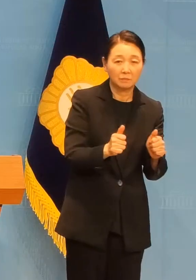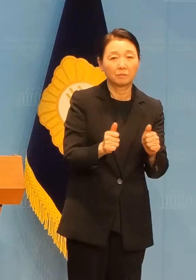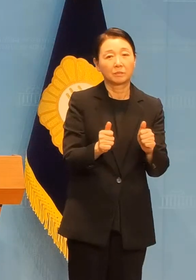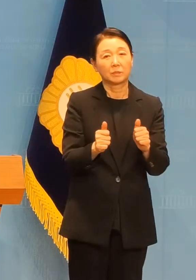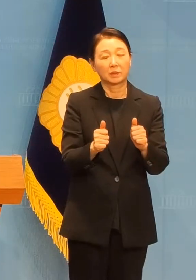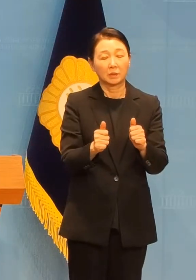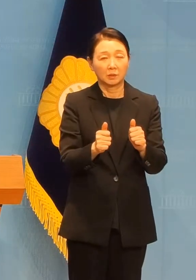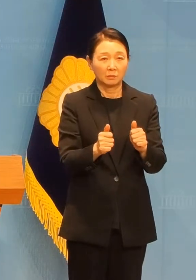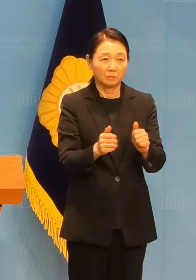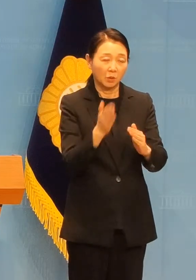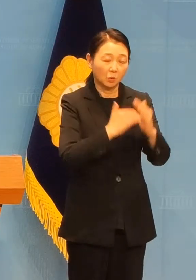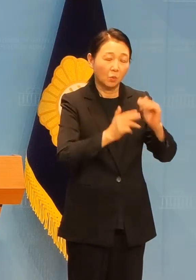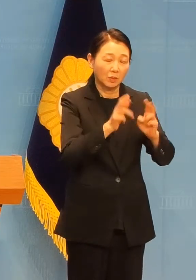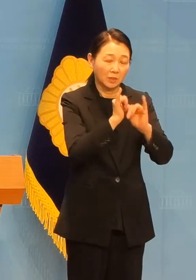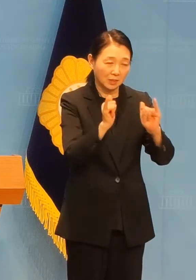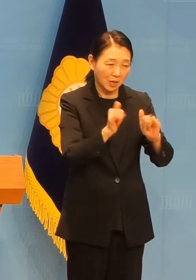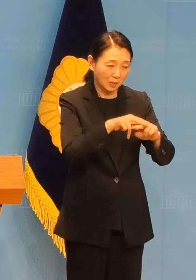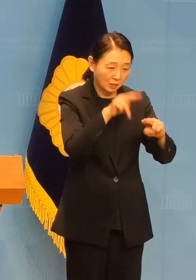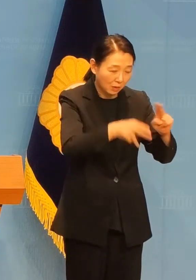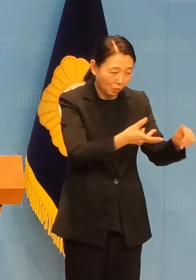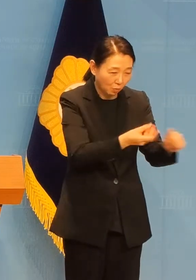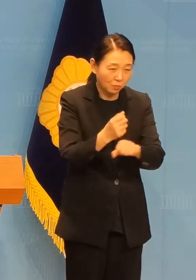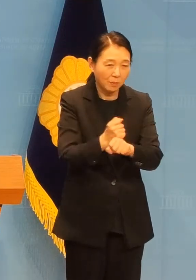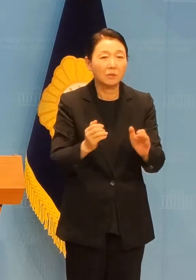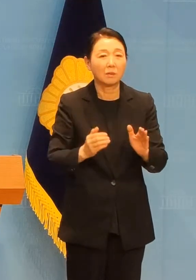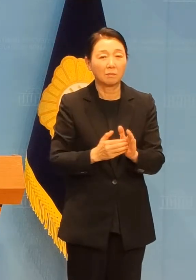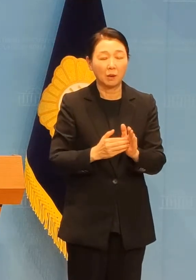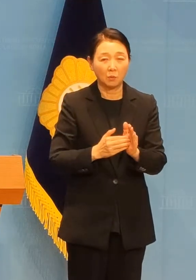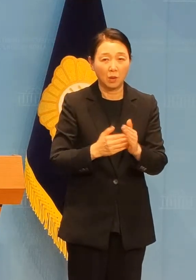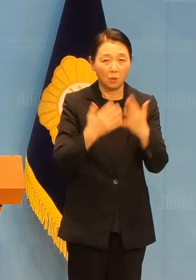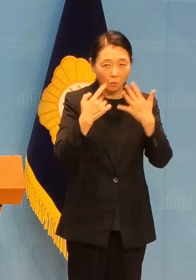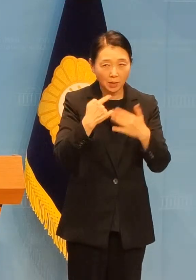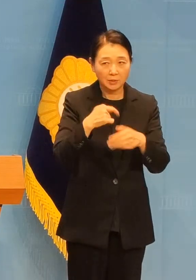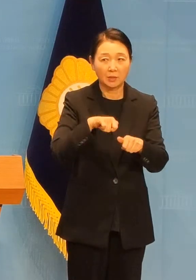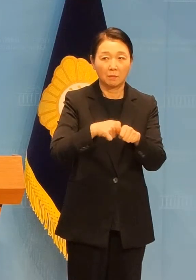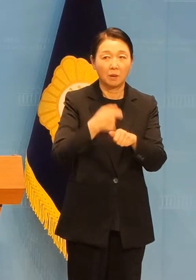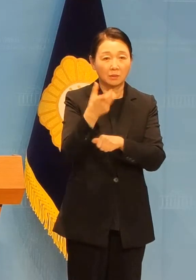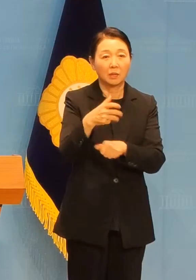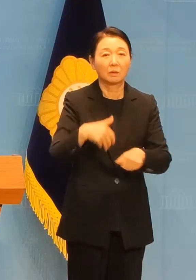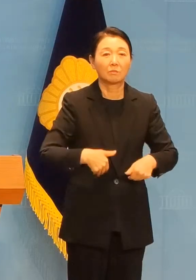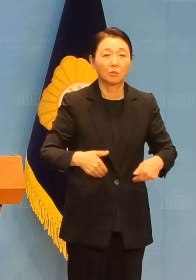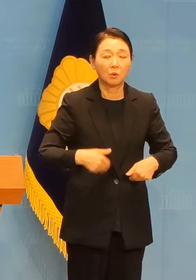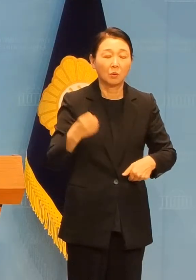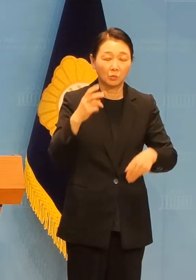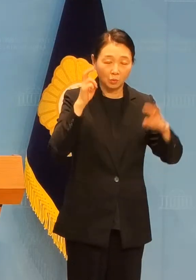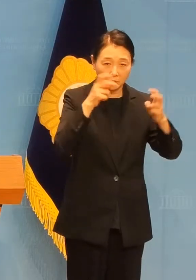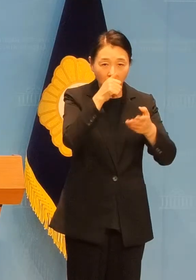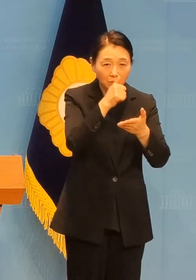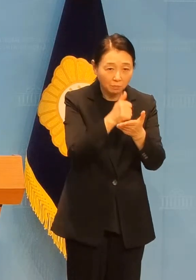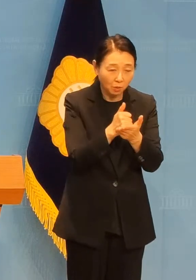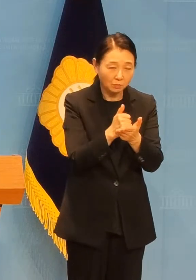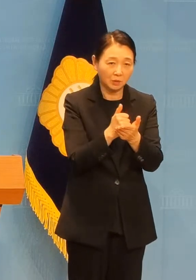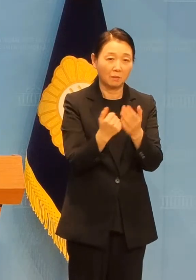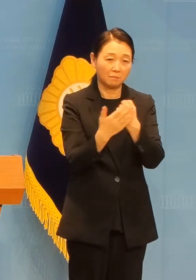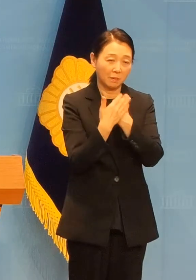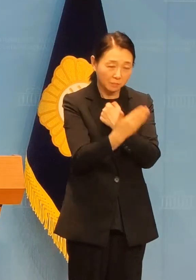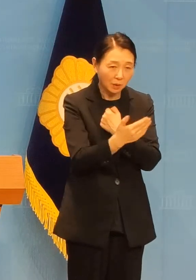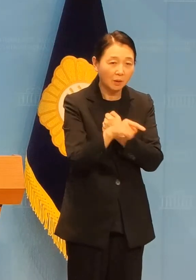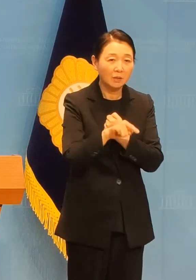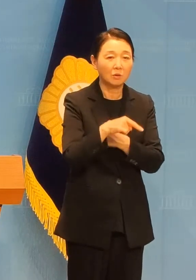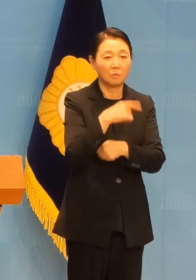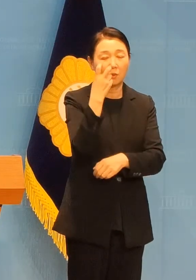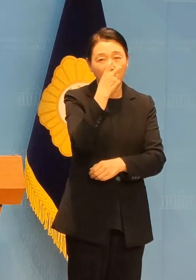가담한 공직자까지 예외 없이 엄중히 책임을 물어야 합니다. 동시에 기업 범죄 면책 카르텔 구조를